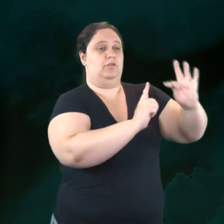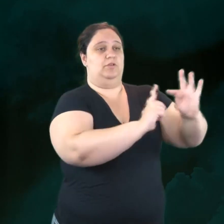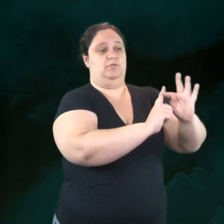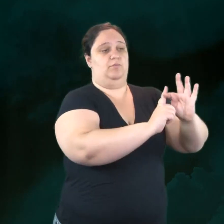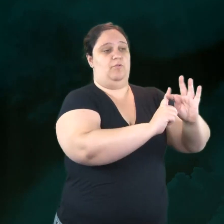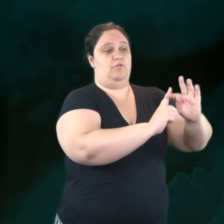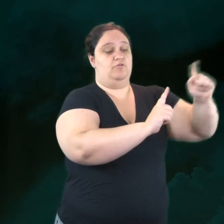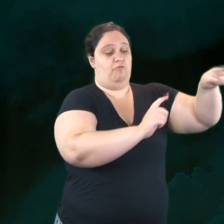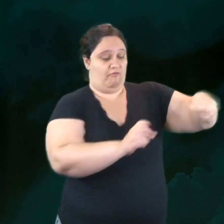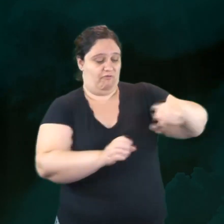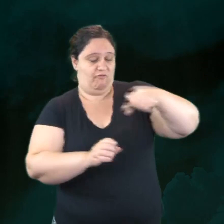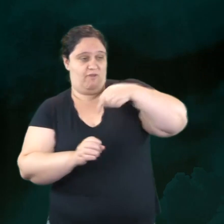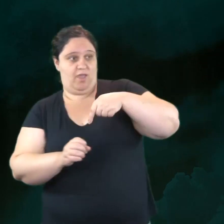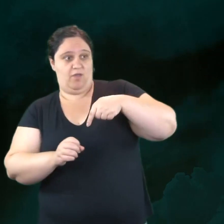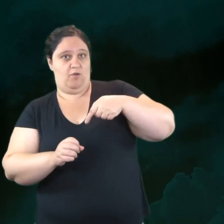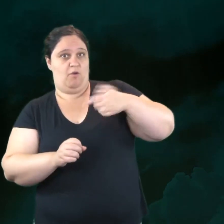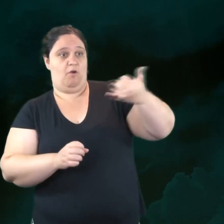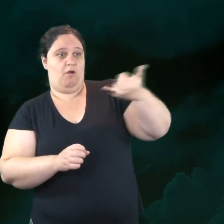positivas deles, né?